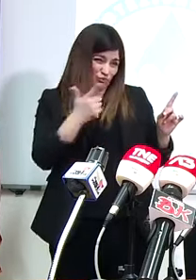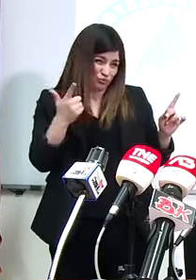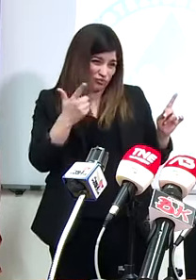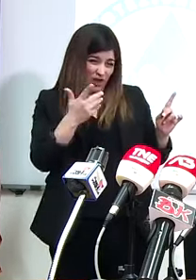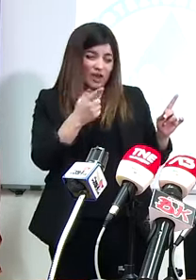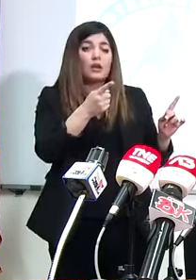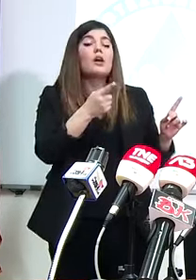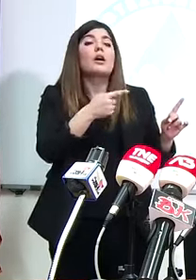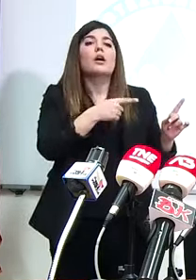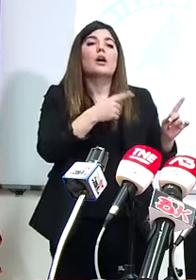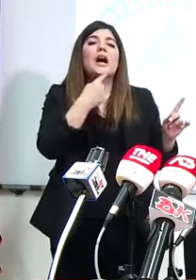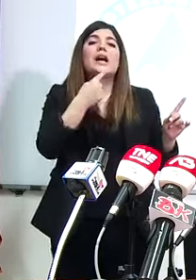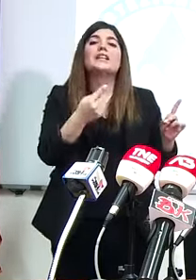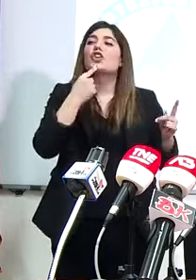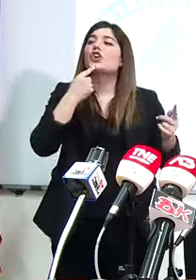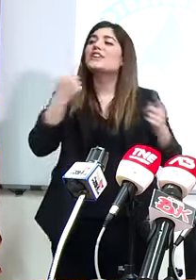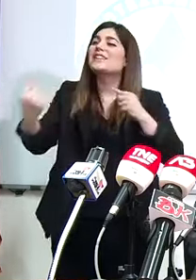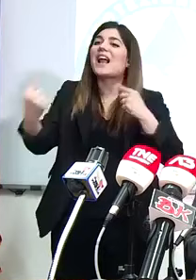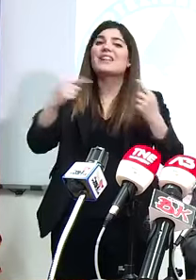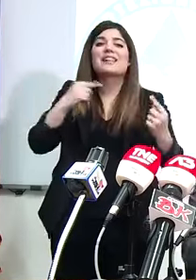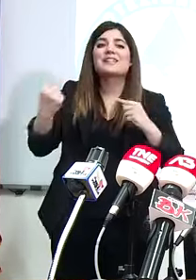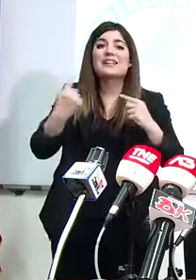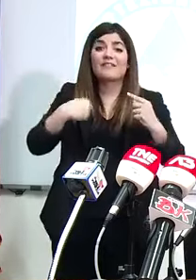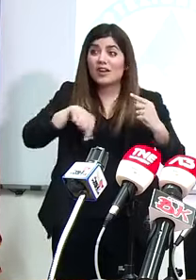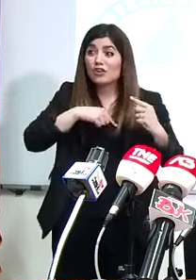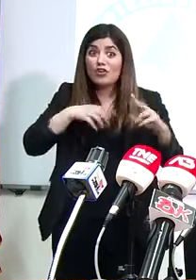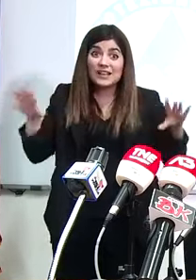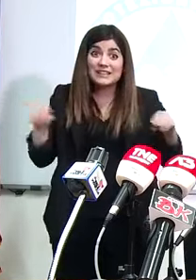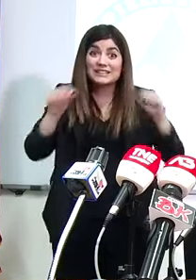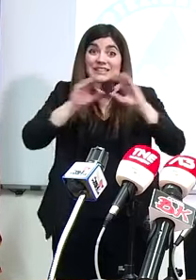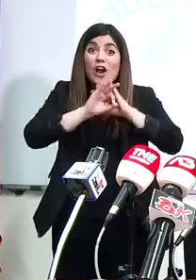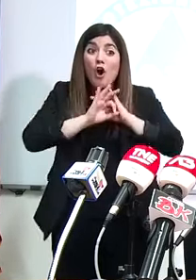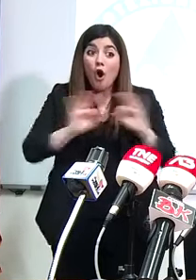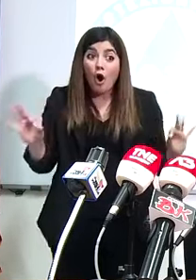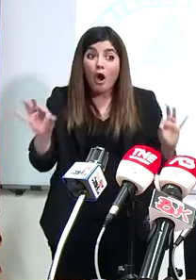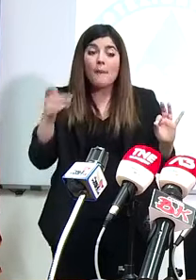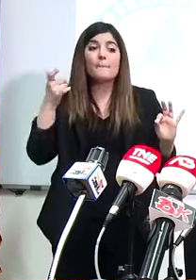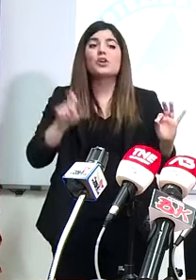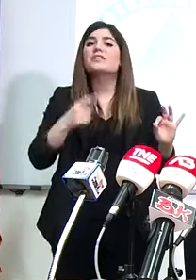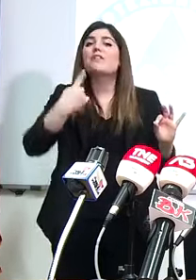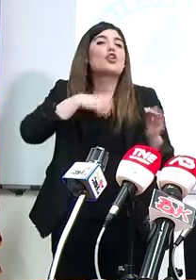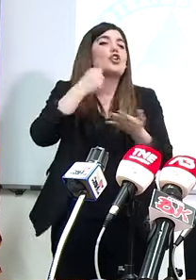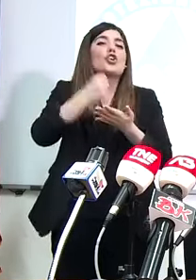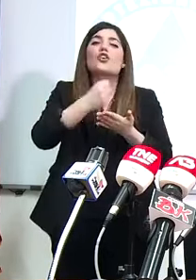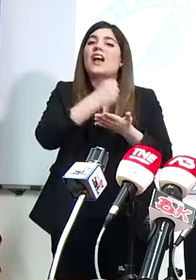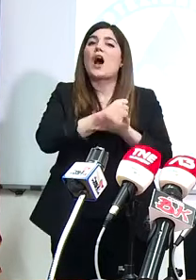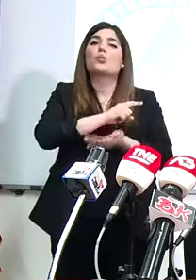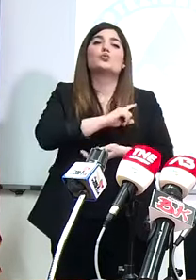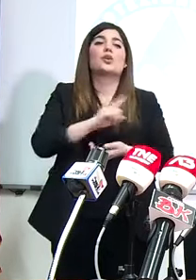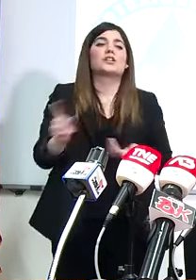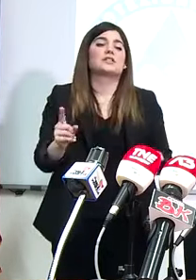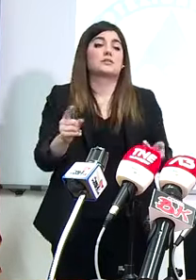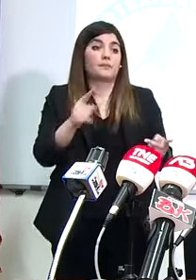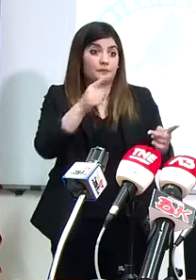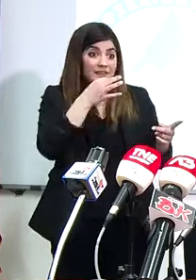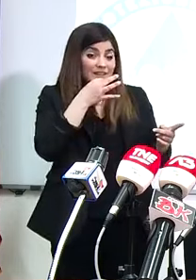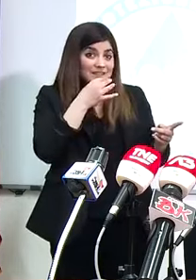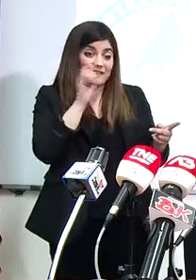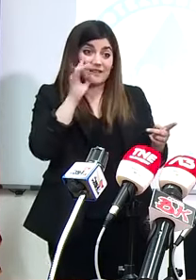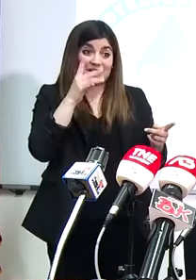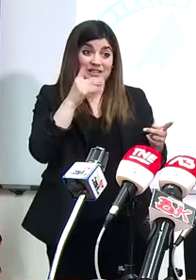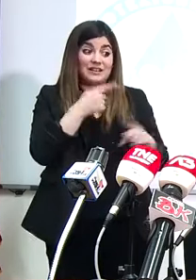perché non siamo autorizzati a farlo appunto e quindi voglio dire il fatto che lei abbia informato preventivamente i nastro probabilmente può aver dato